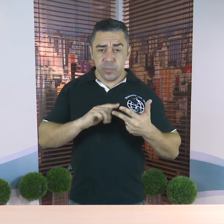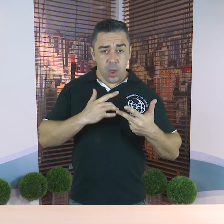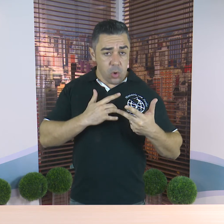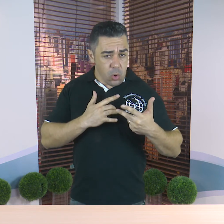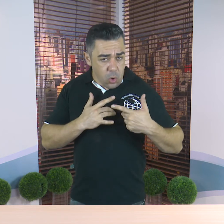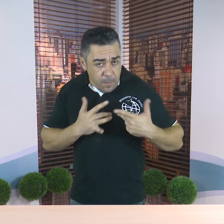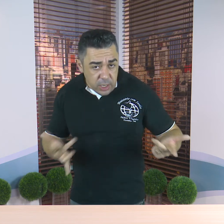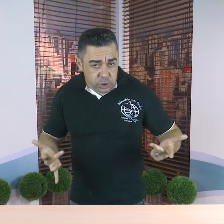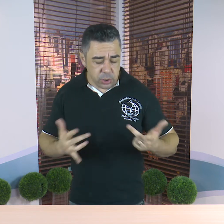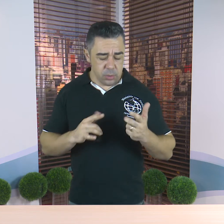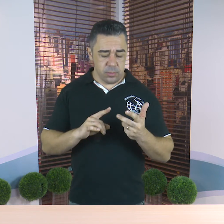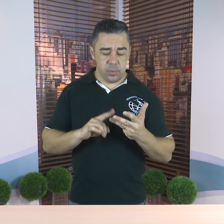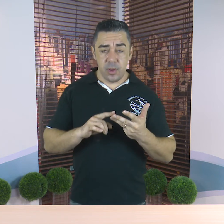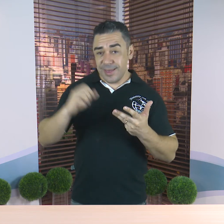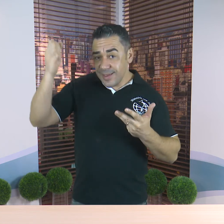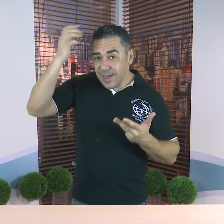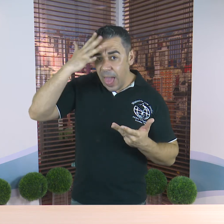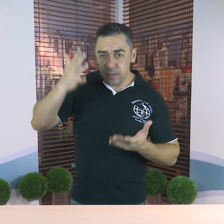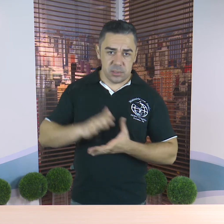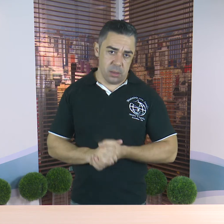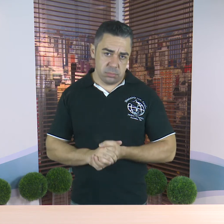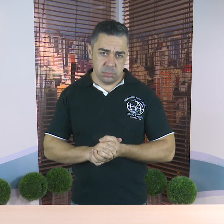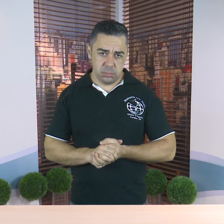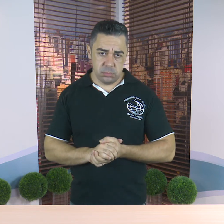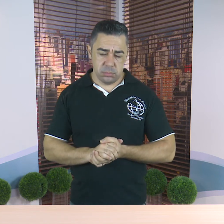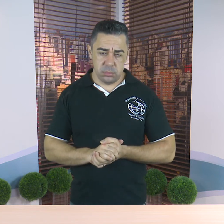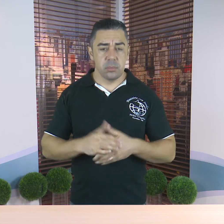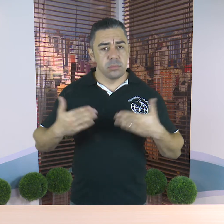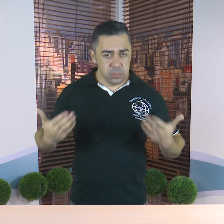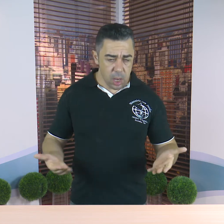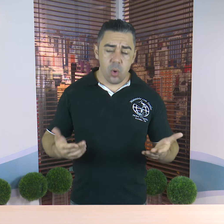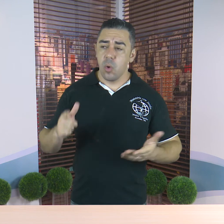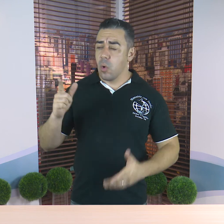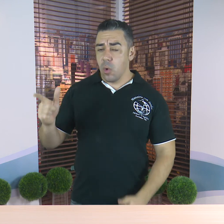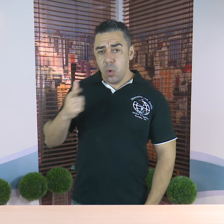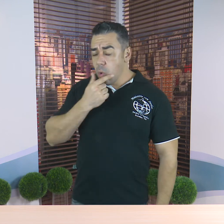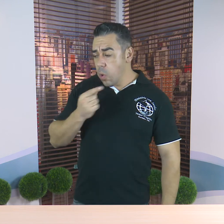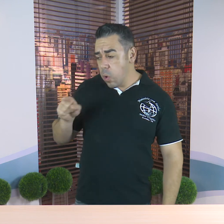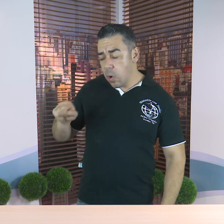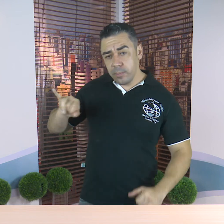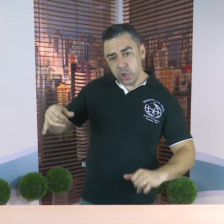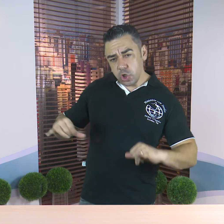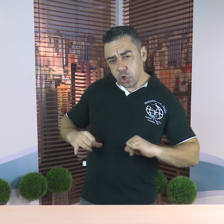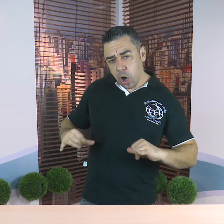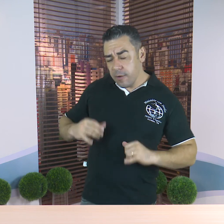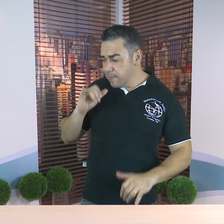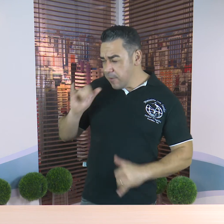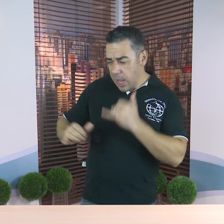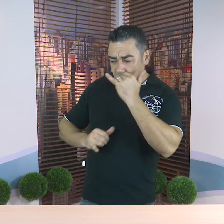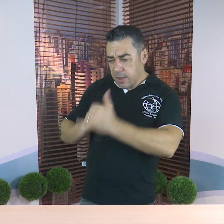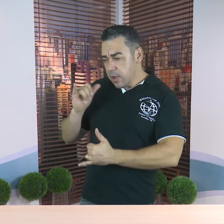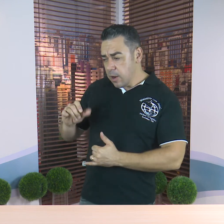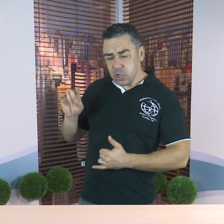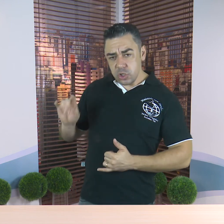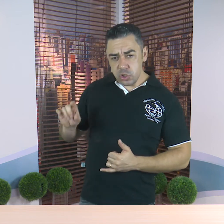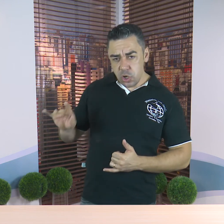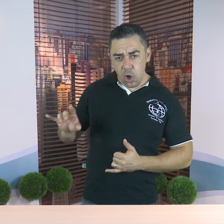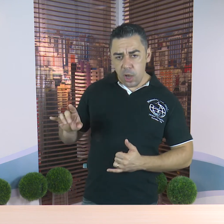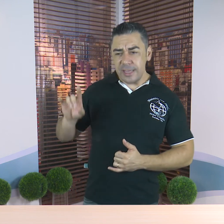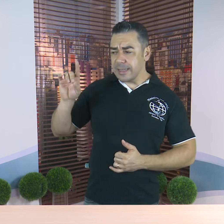e principalmente graça. Aconselhar um moribundo como Jó, simplesmente com a imagem da onipotência divina, sem levar